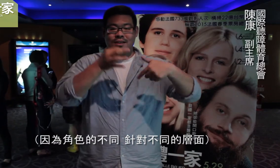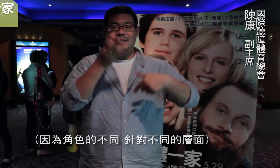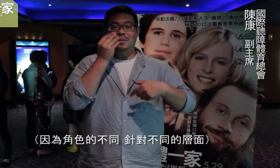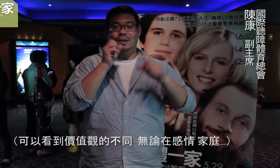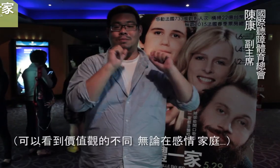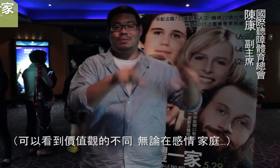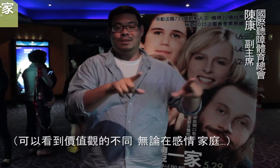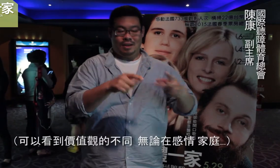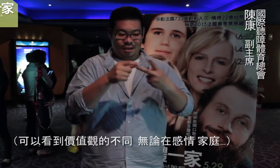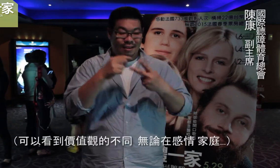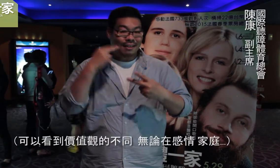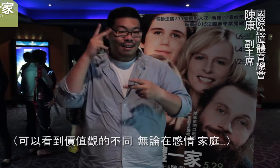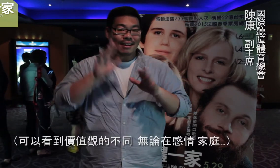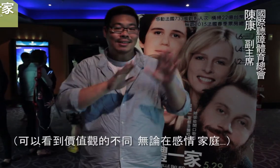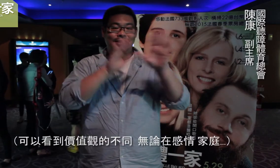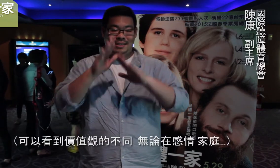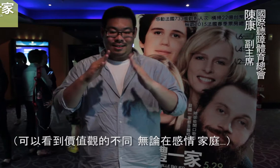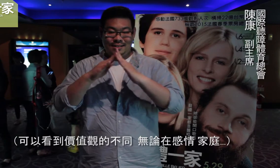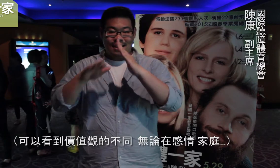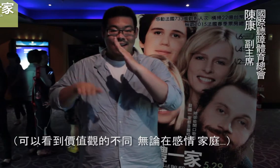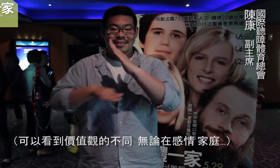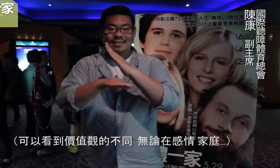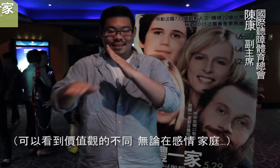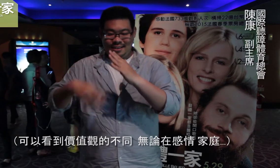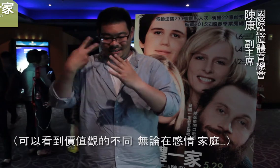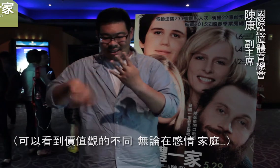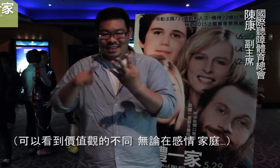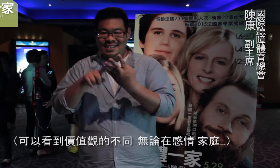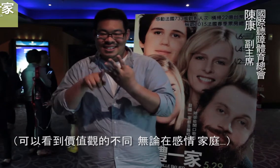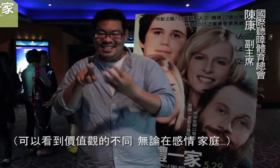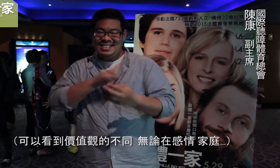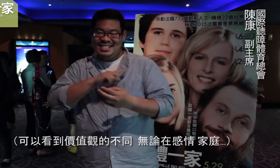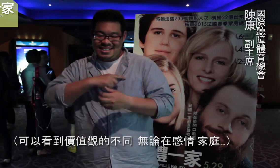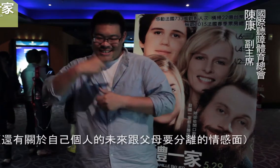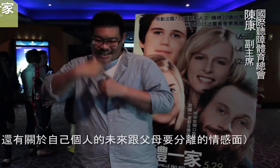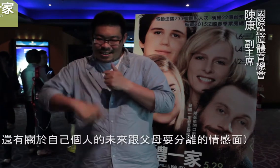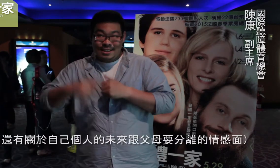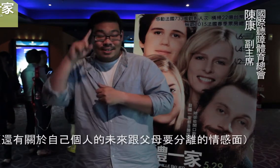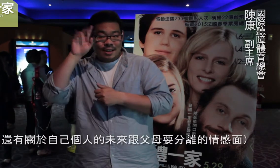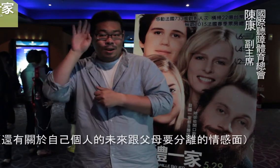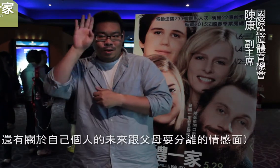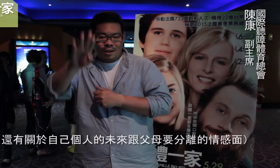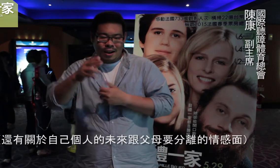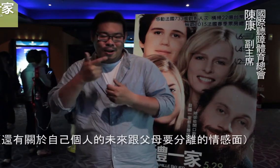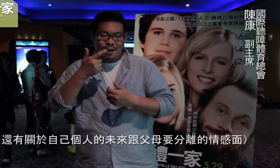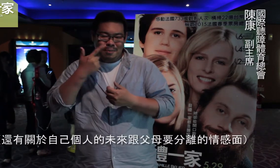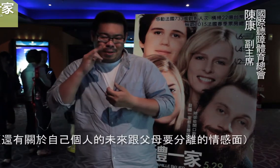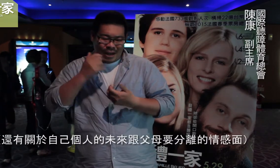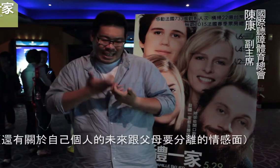Sans fumée, sans alcool, je vole. Je vole.